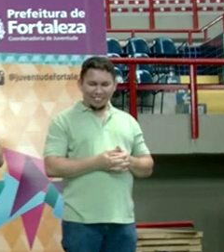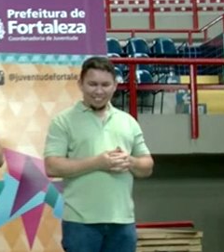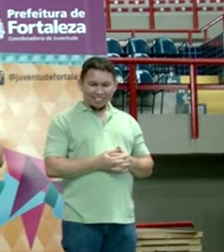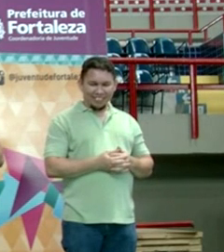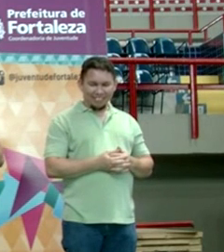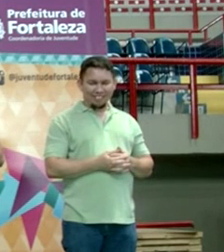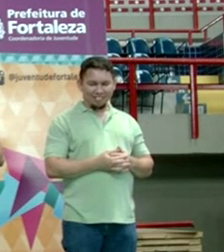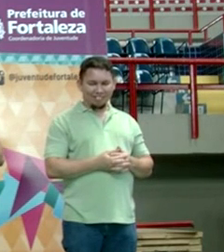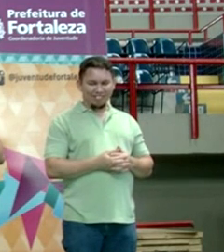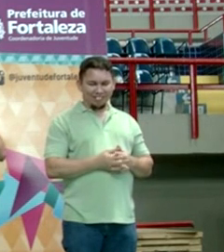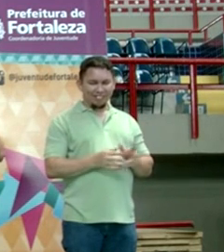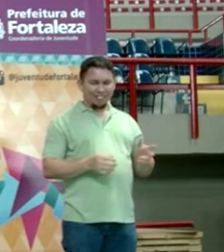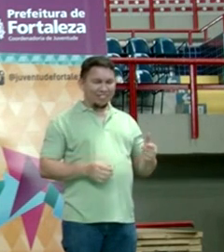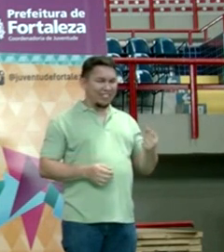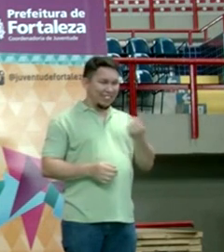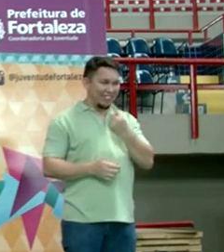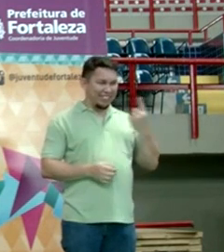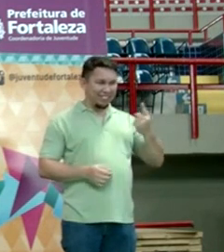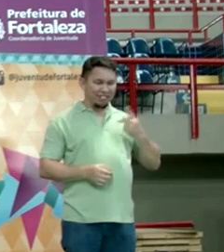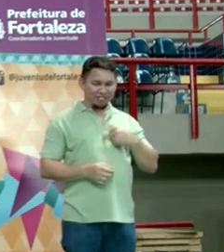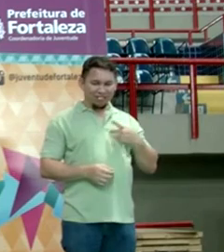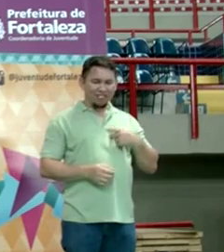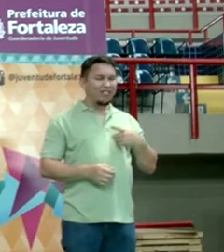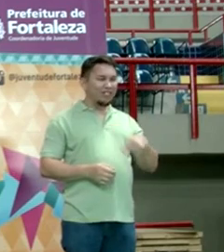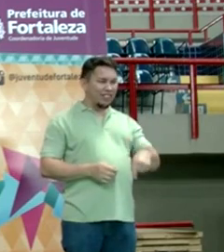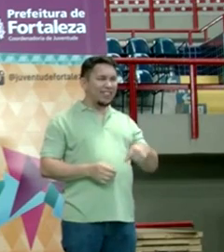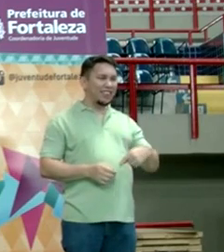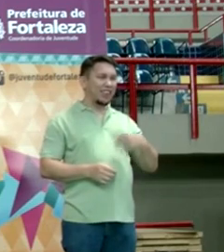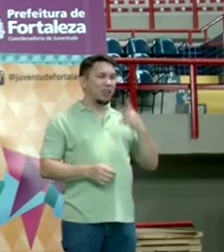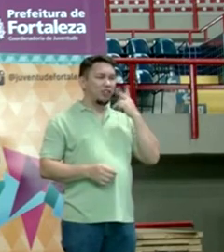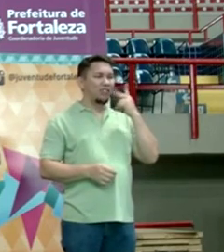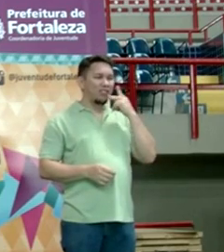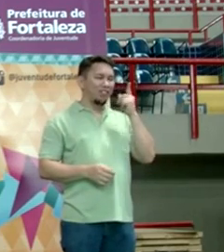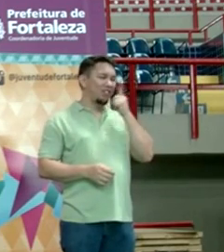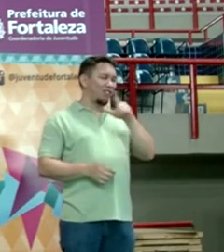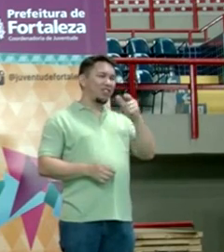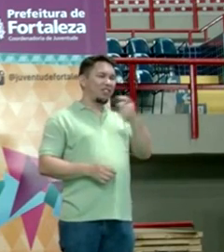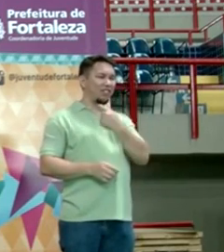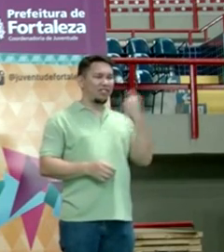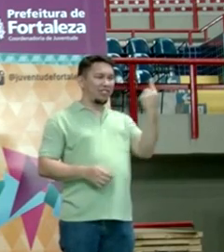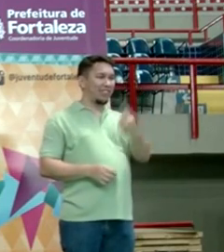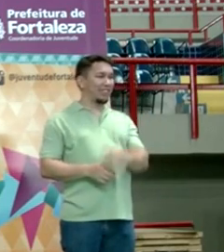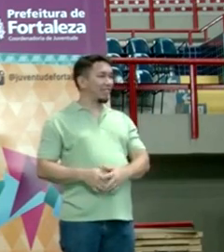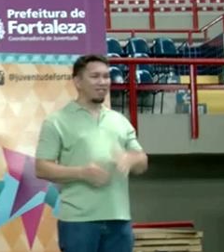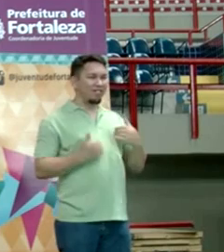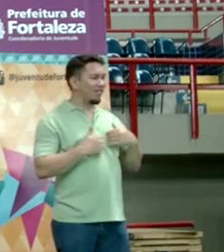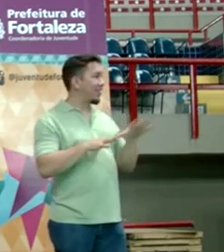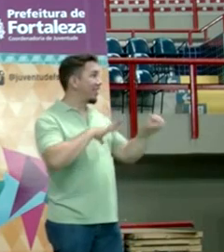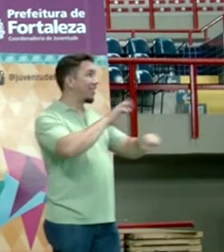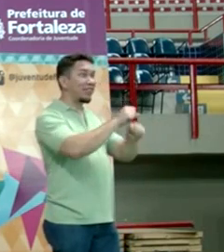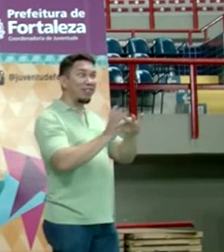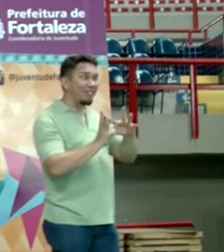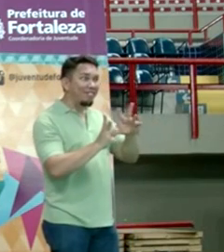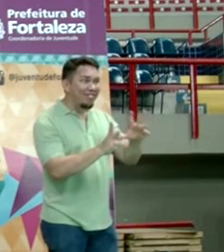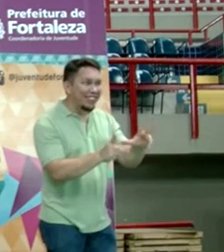ia se dar de bem. O Ceará ia sobreviver. Nós íamos dominar o mundo.